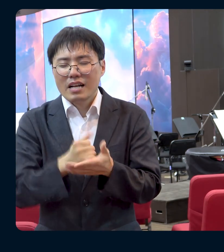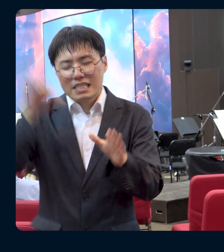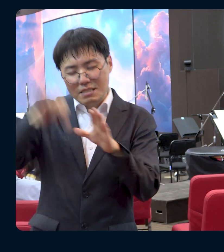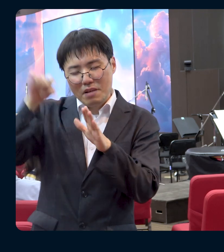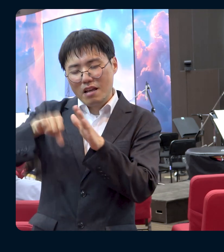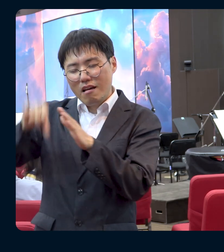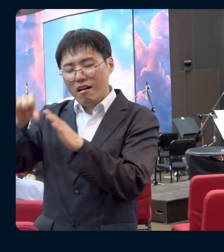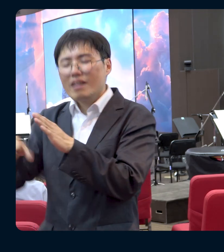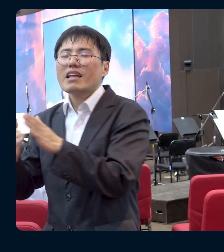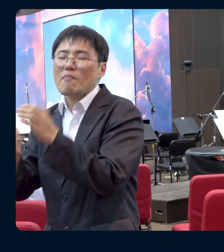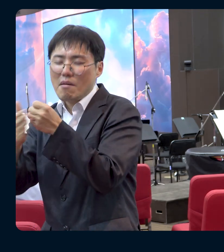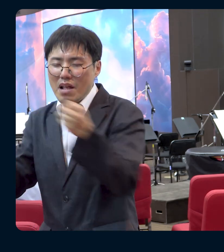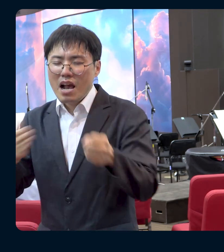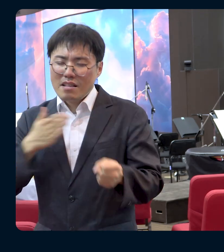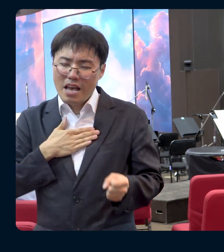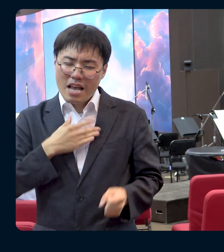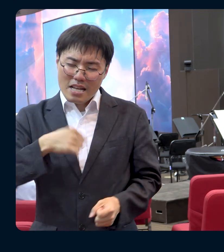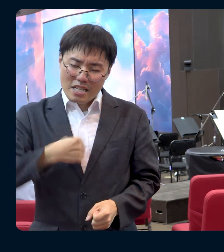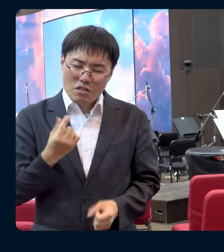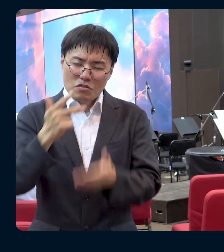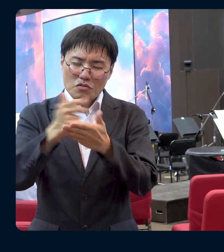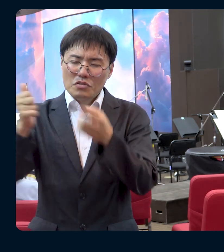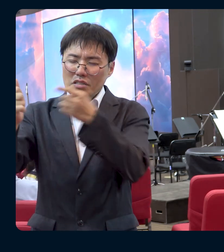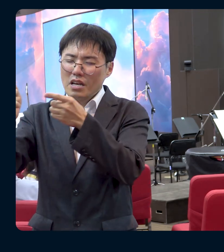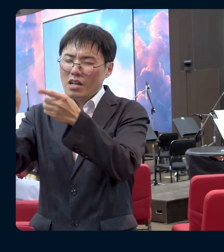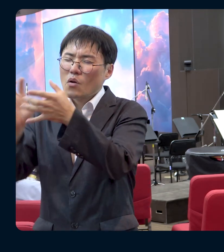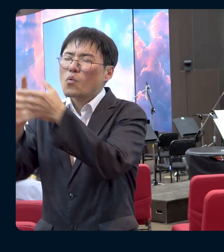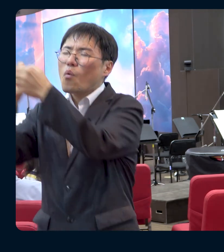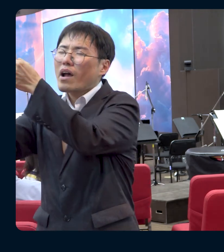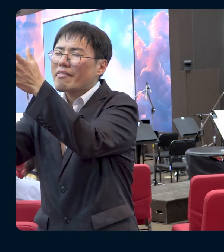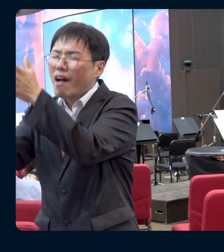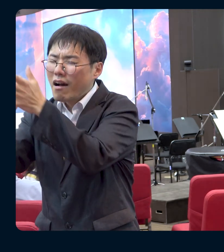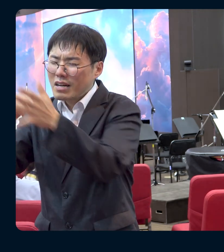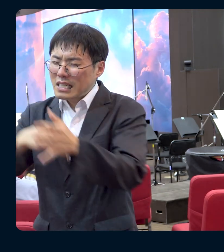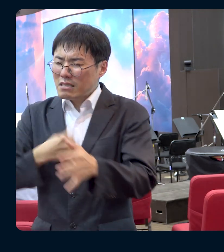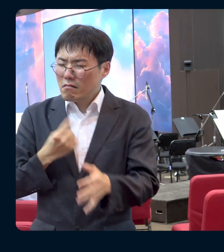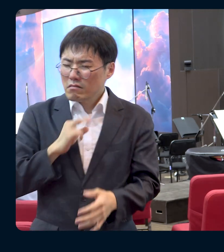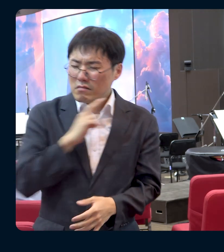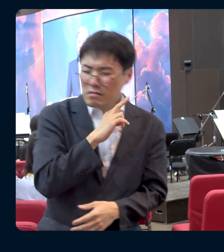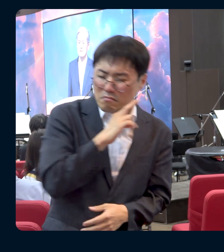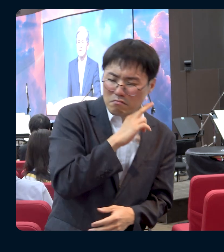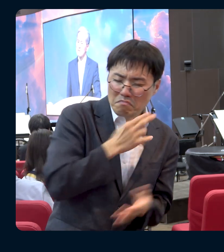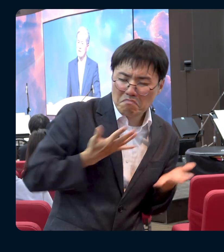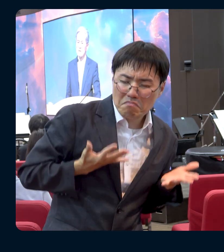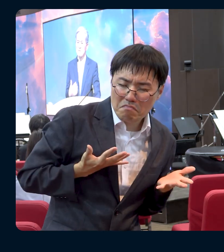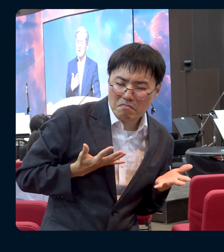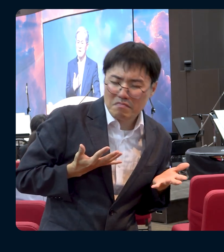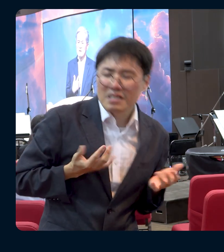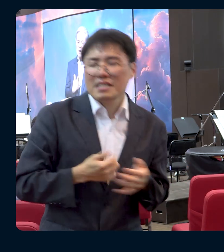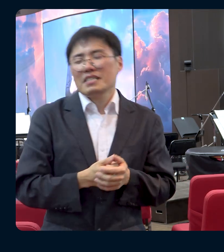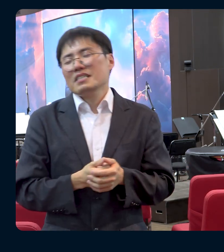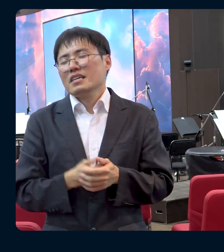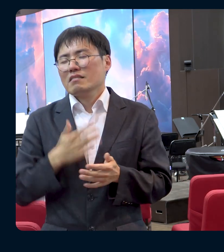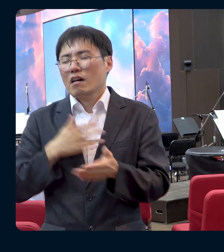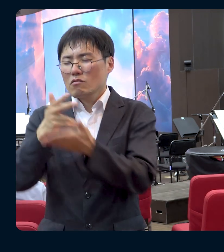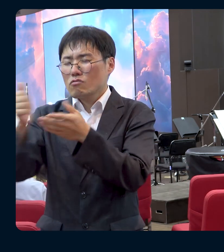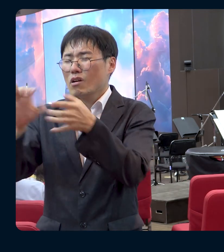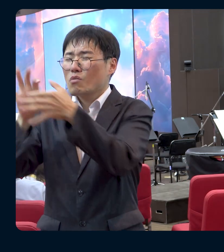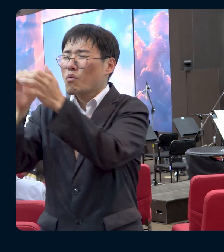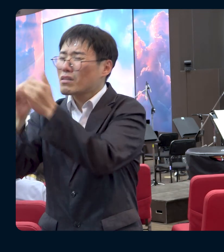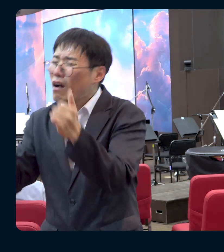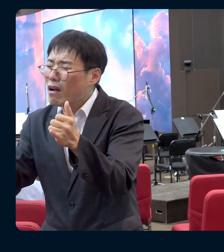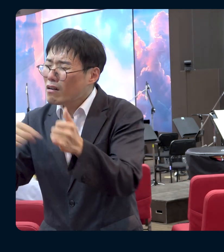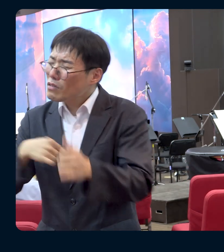가지 죄와 그리고 실패한 것들 때문에 내 자신이 주님께 속한 자라는 것을 스스로 의심하게 만들 때,